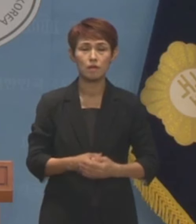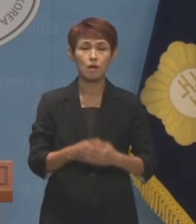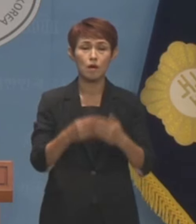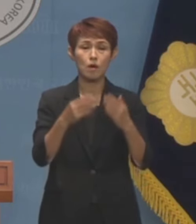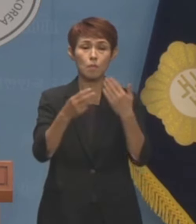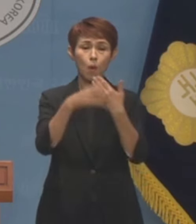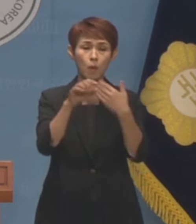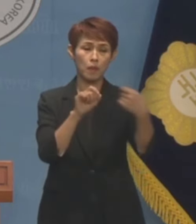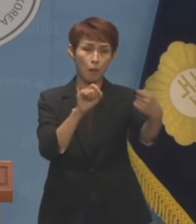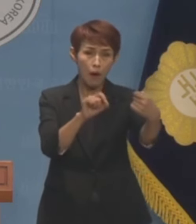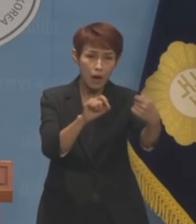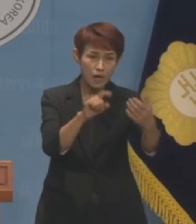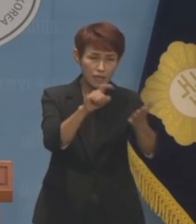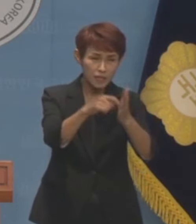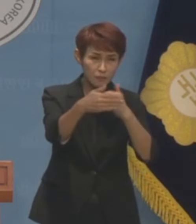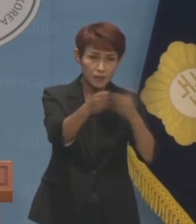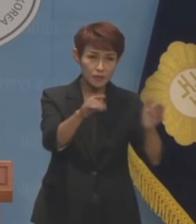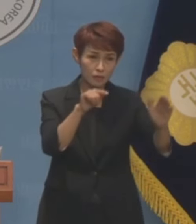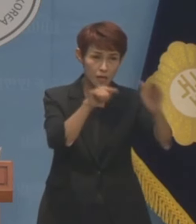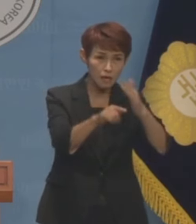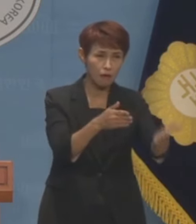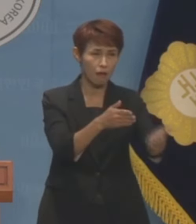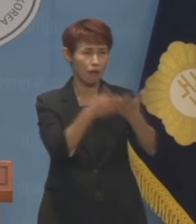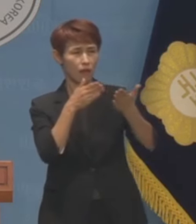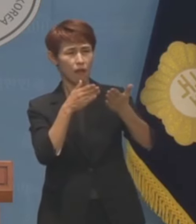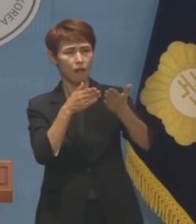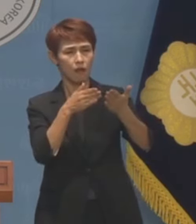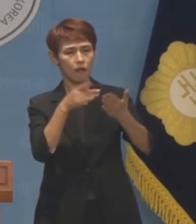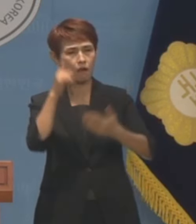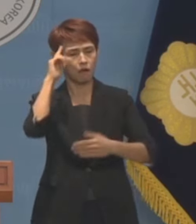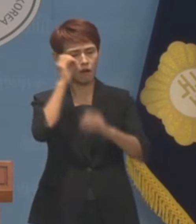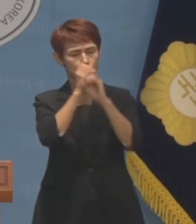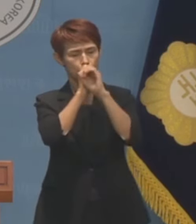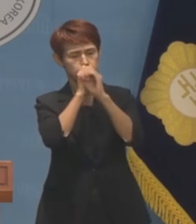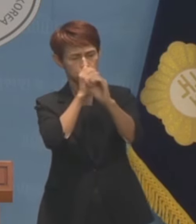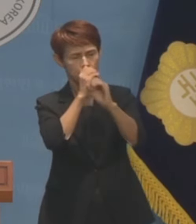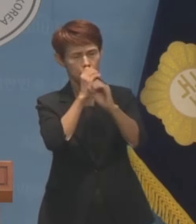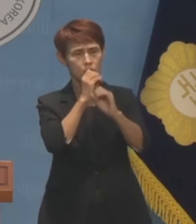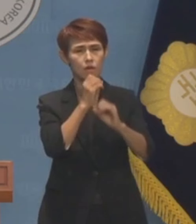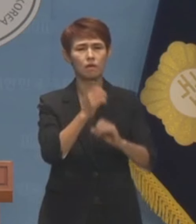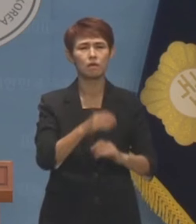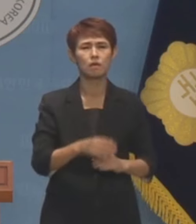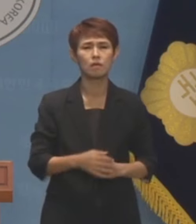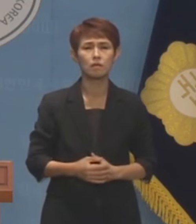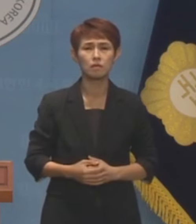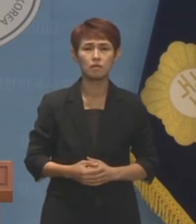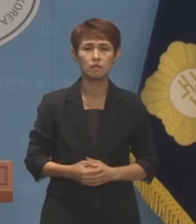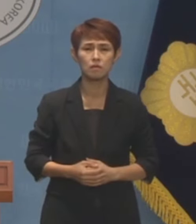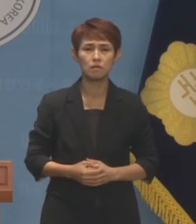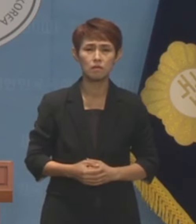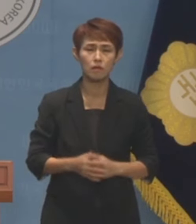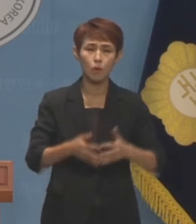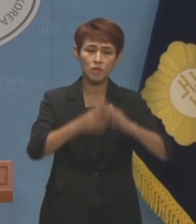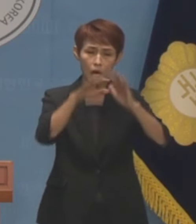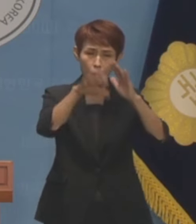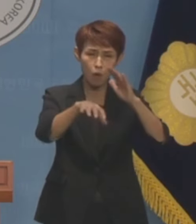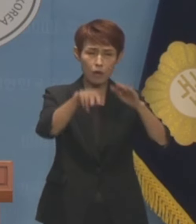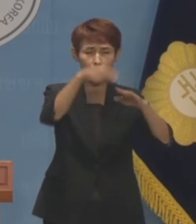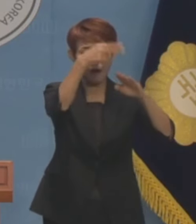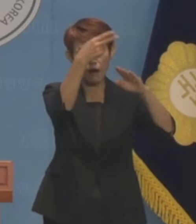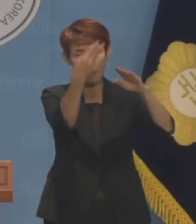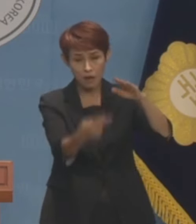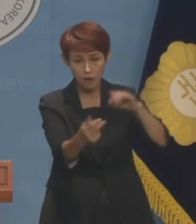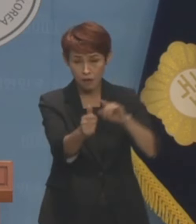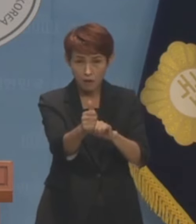떨어진 응급실도 진료를 거부해 의식 불명 상태입니다 공사 현장에서 추락한